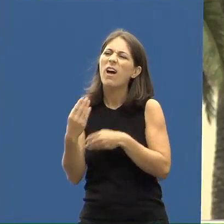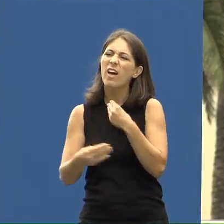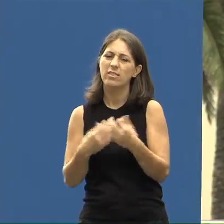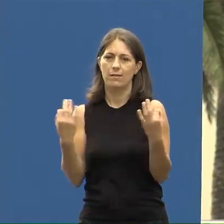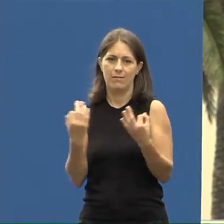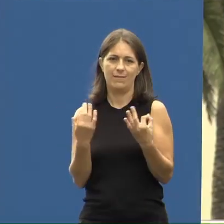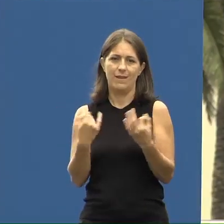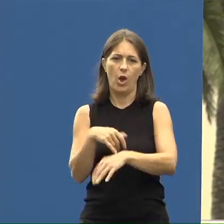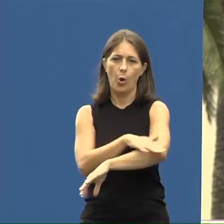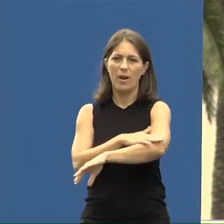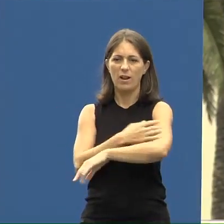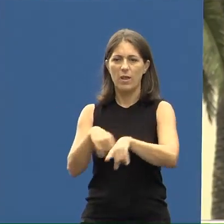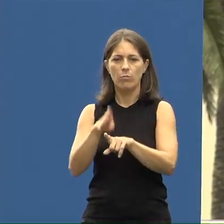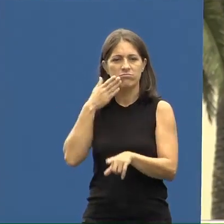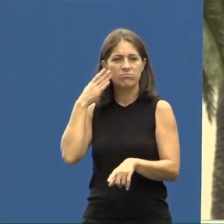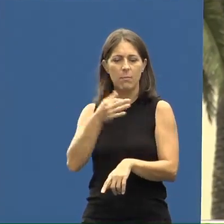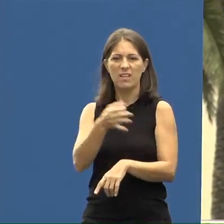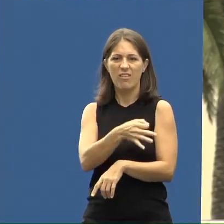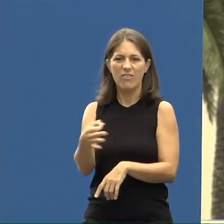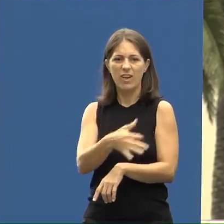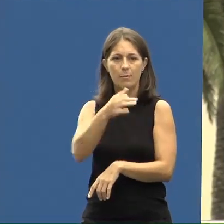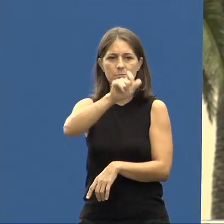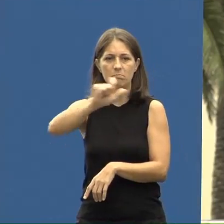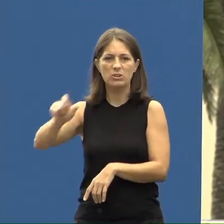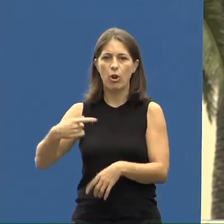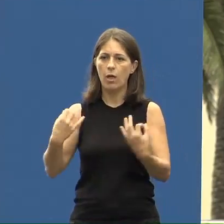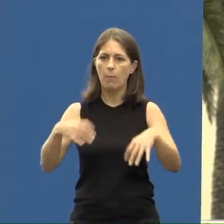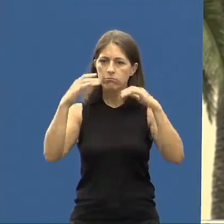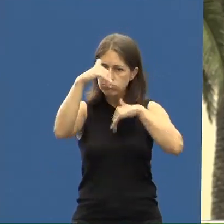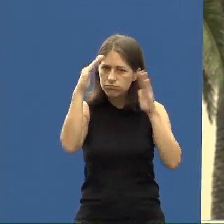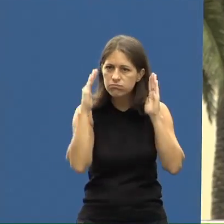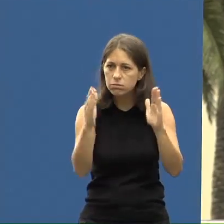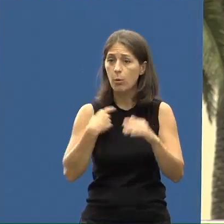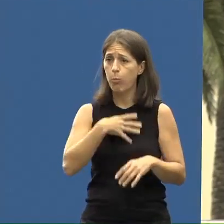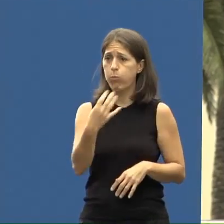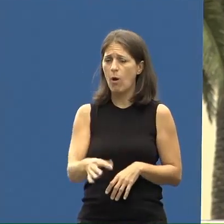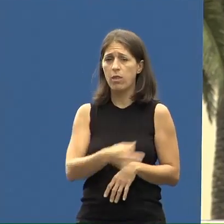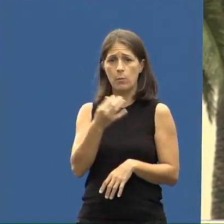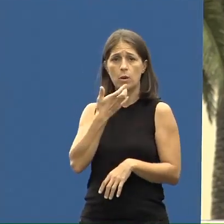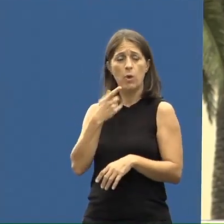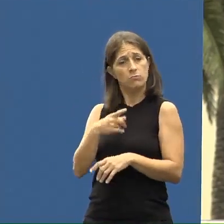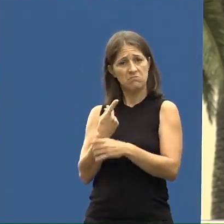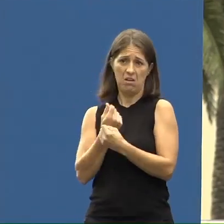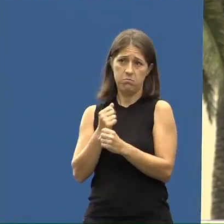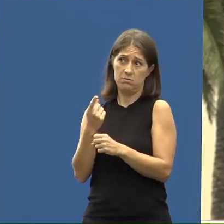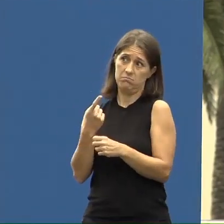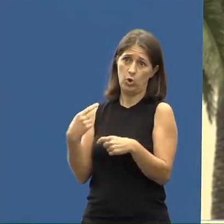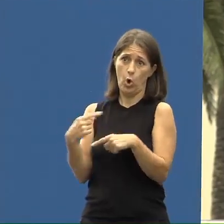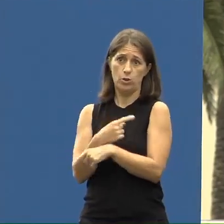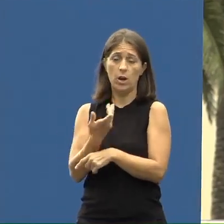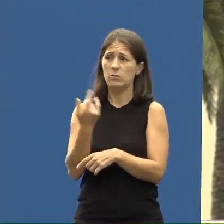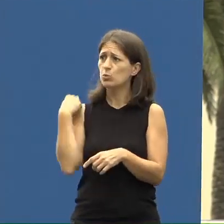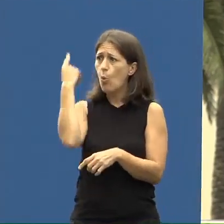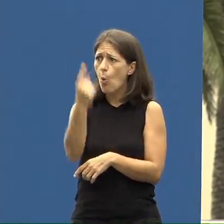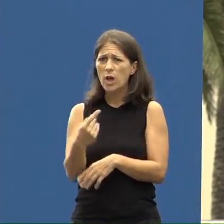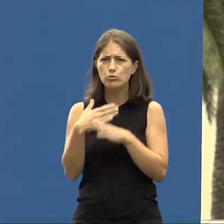posible gobernar con dignidade, con eficiencia para a xente do común e non para as grandes empresas e para os amigos. Un ano solo leva valido